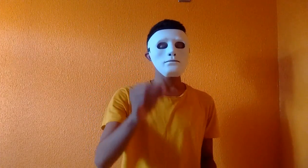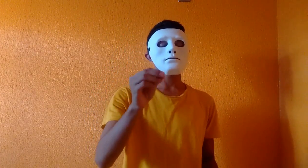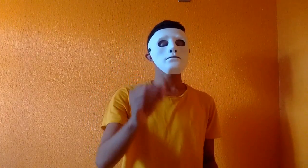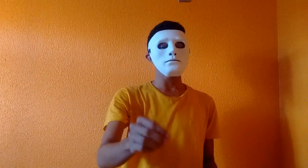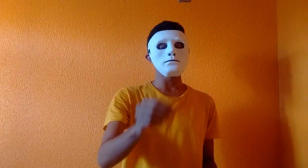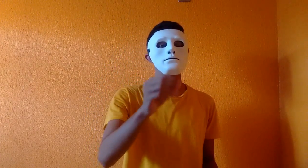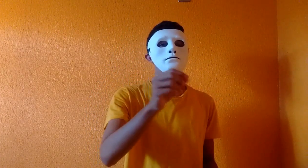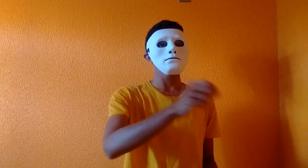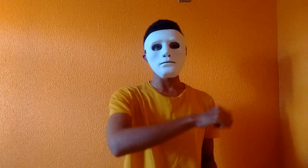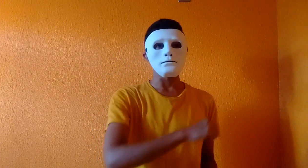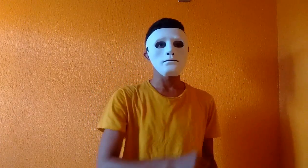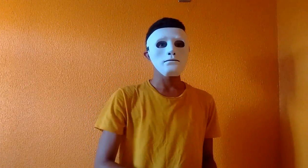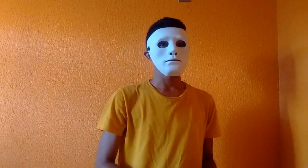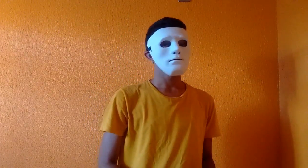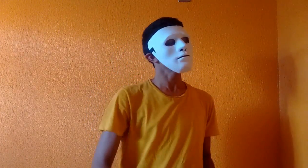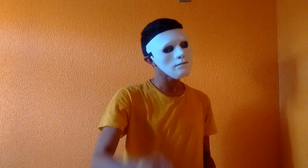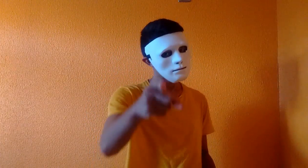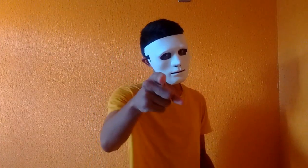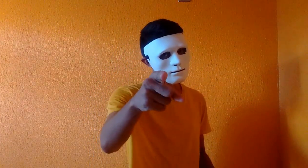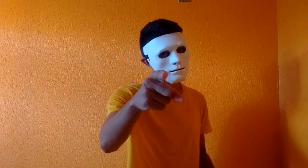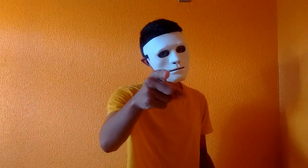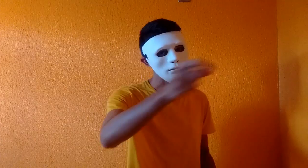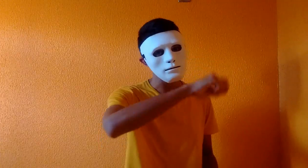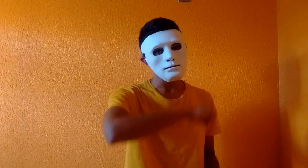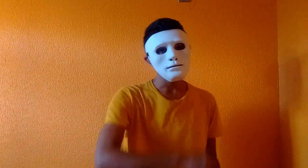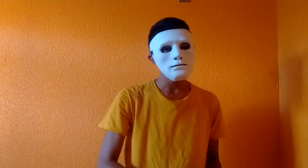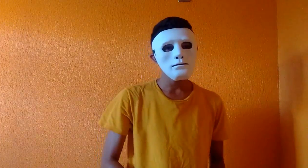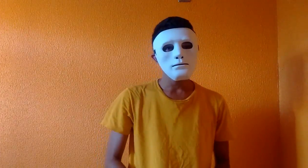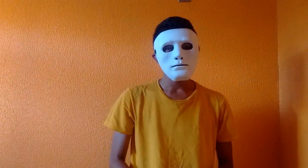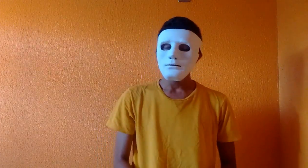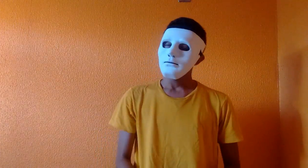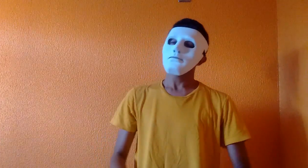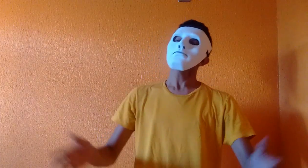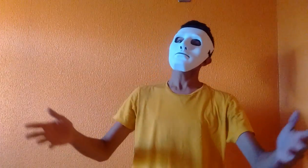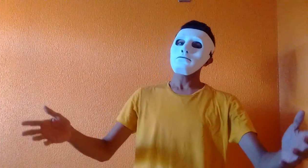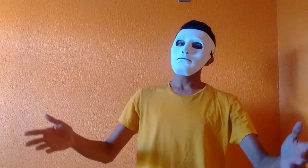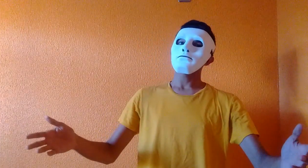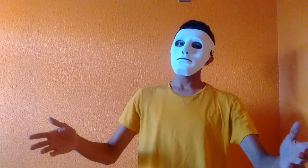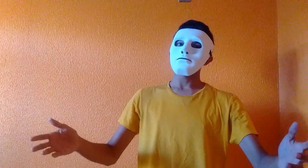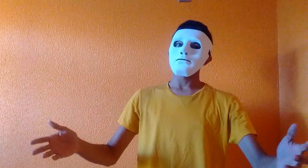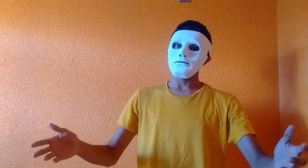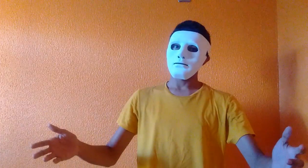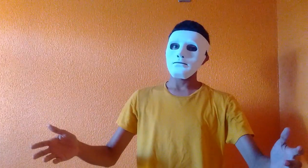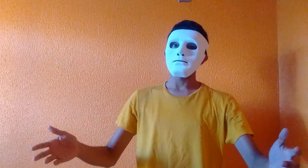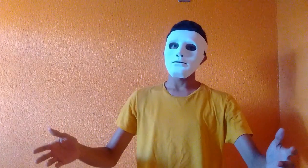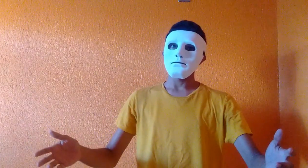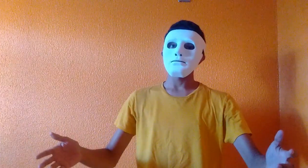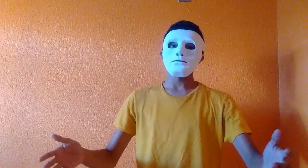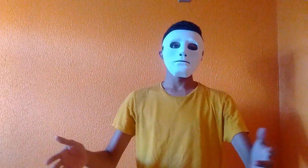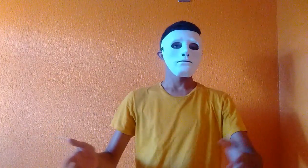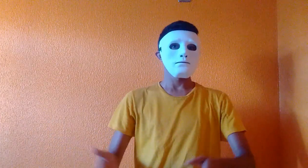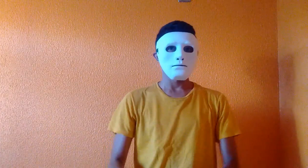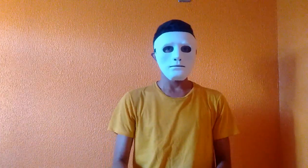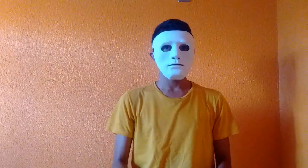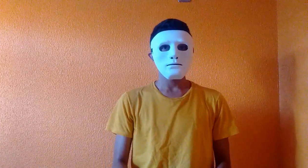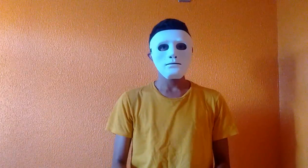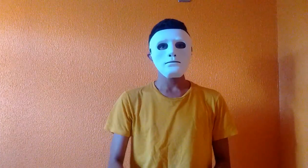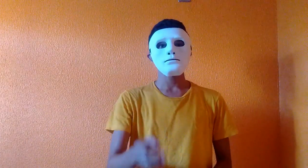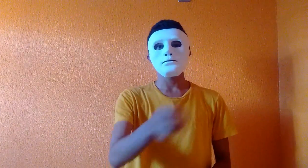em comer na rua. Vamos lá? Quem nunca teve um mal-estar acompanhado de dor de barriga e